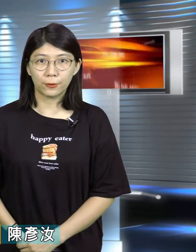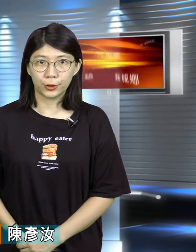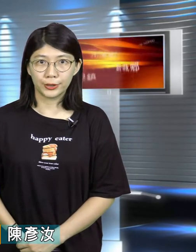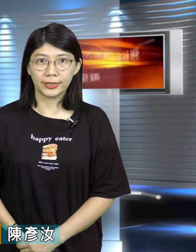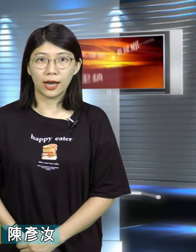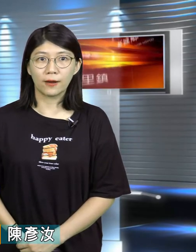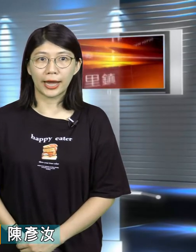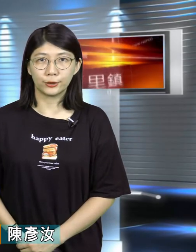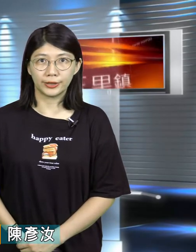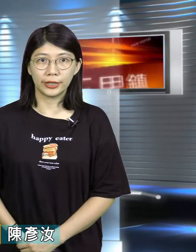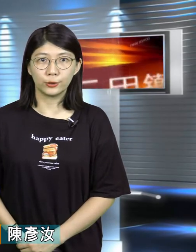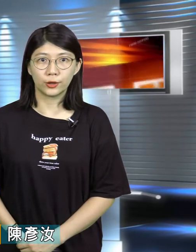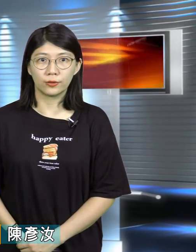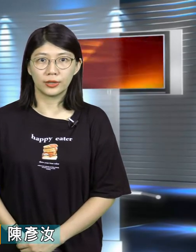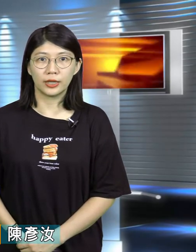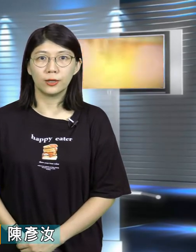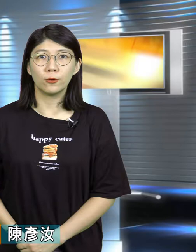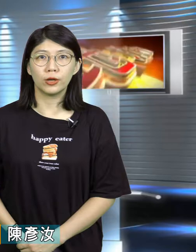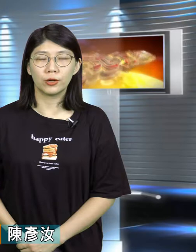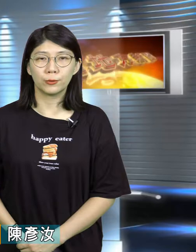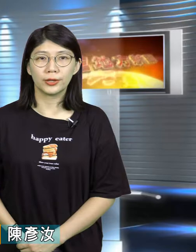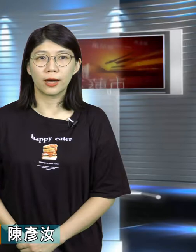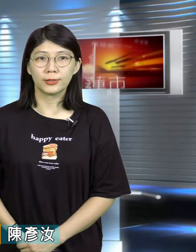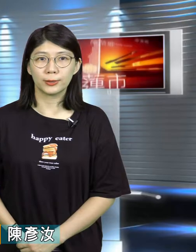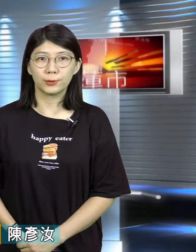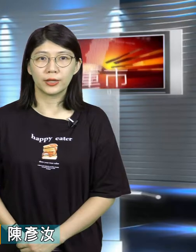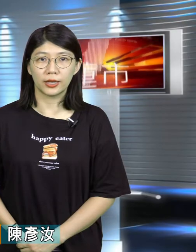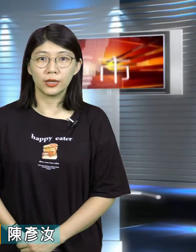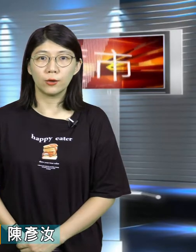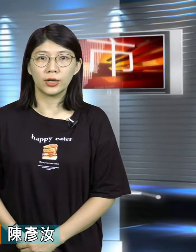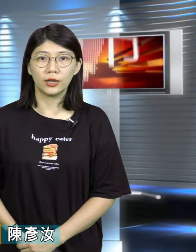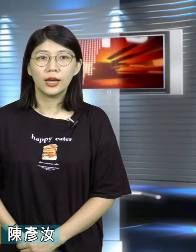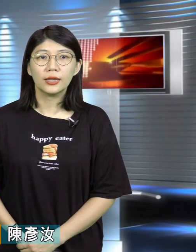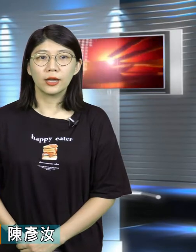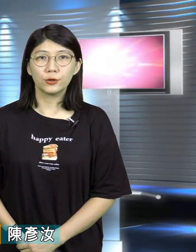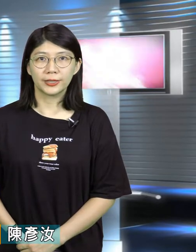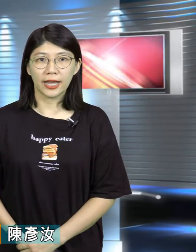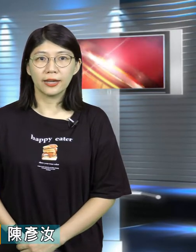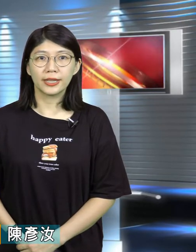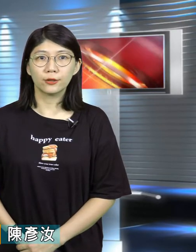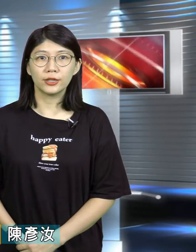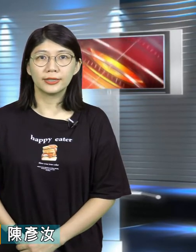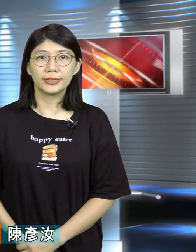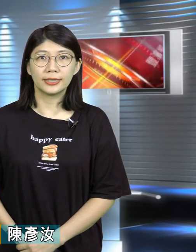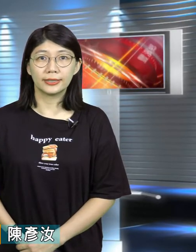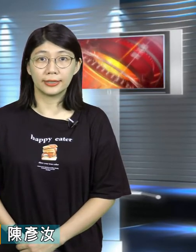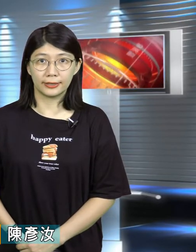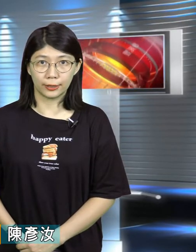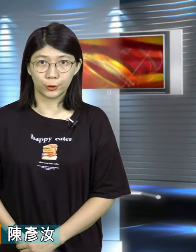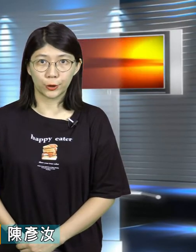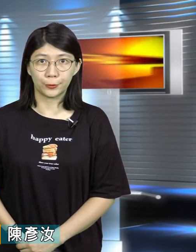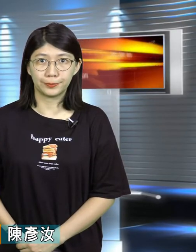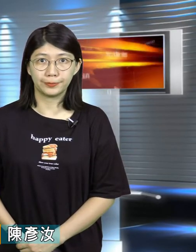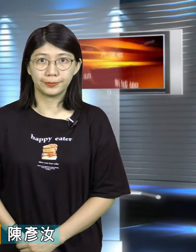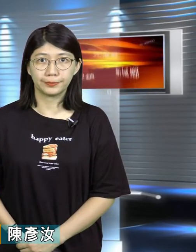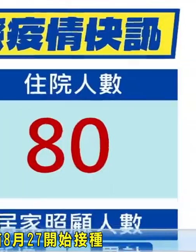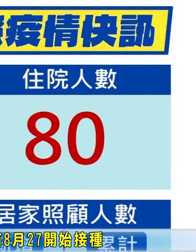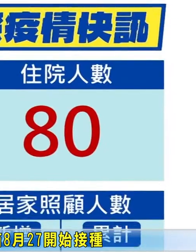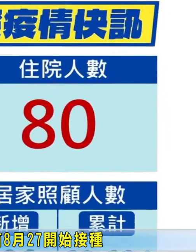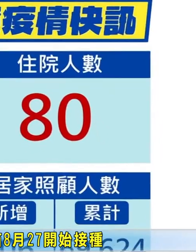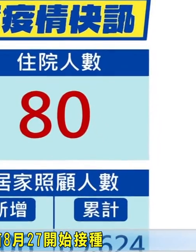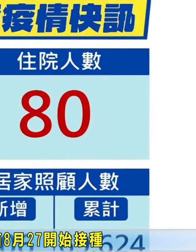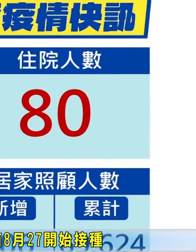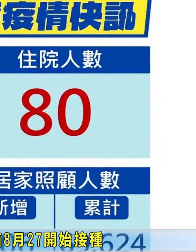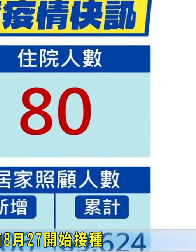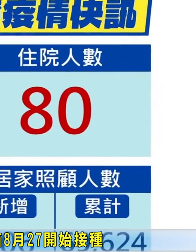苗8月27号开始接种，提供6个月到4岁的婴幼儿到13个乡镇进行接种。 花